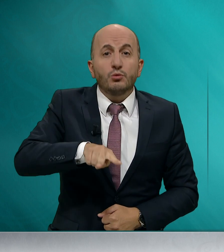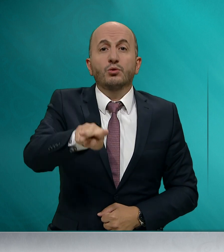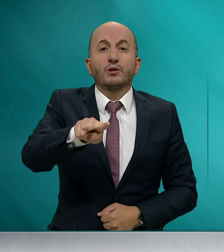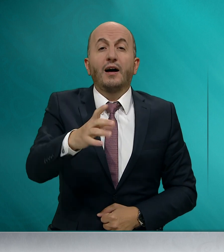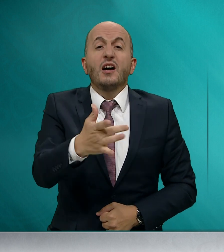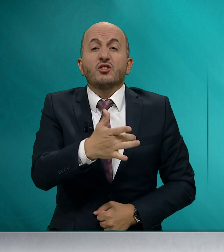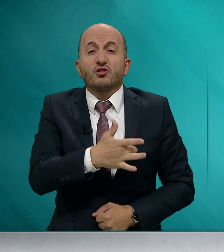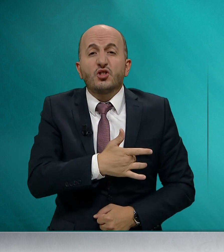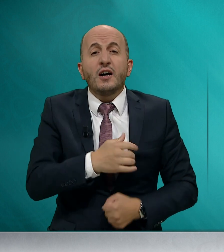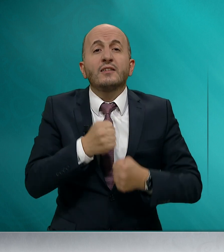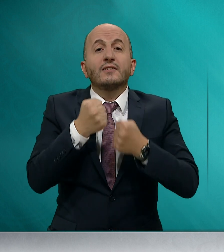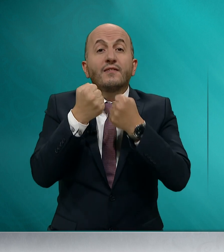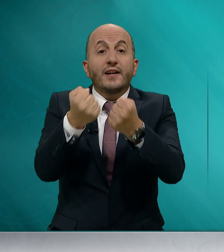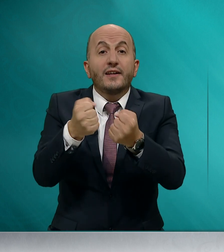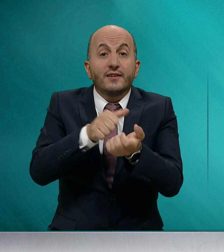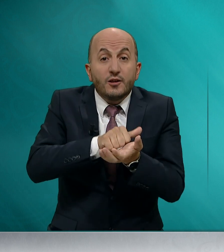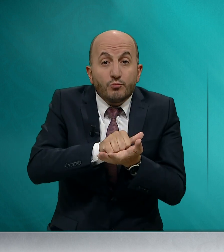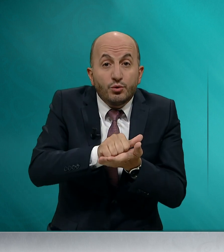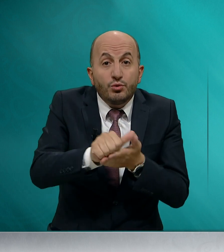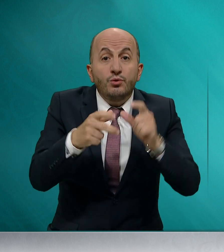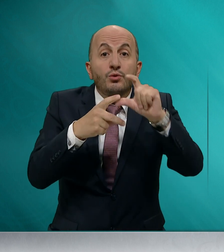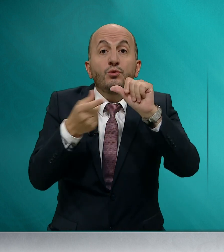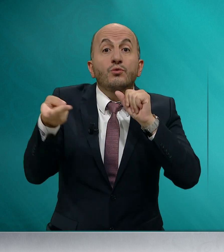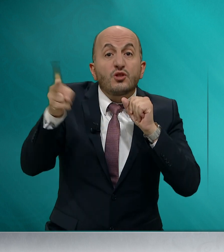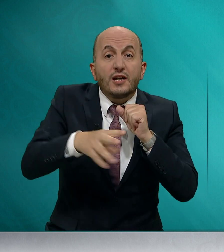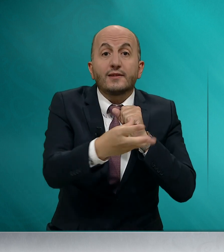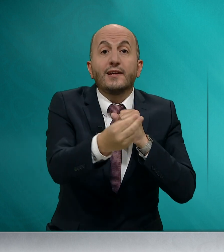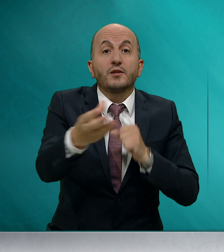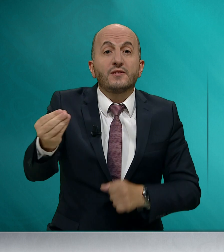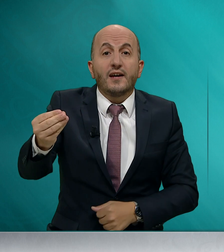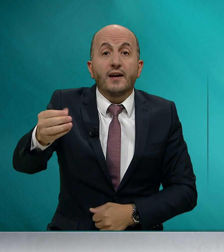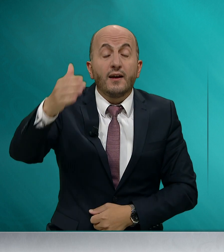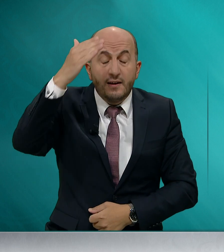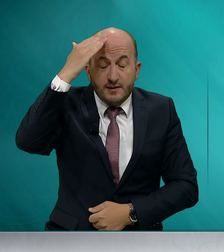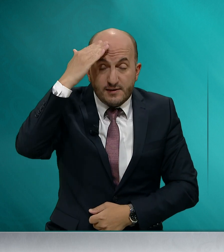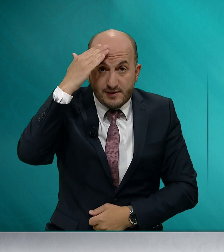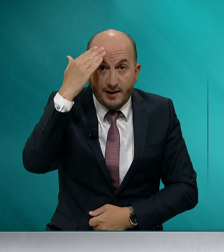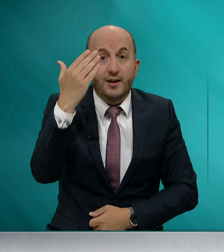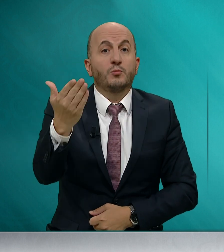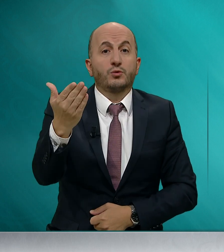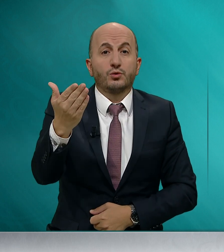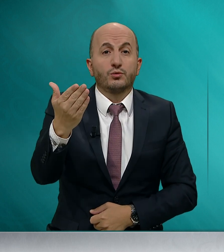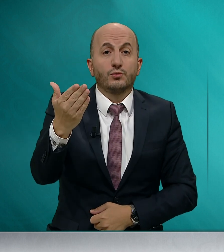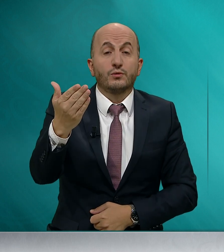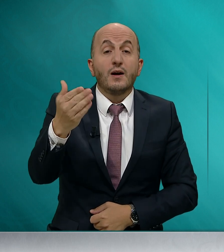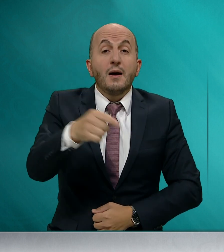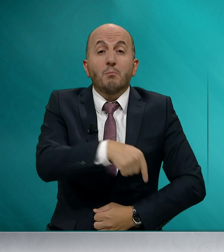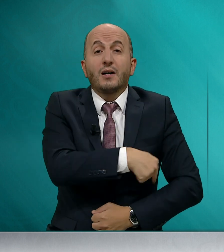mukaddesatımız uğruna can veren bütün şehitlerimize selam